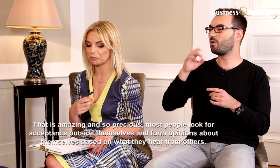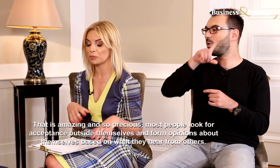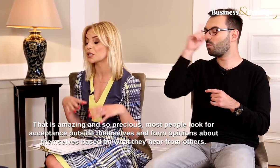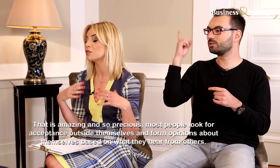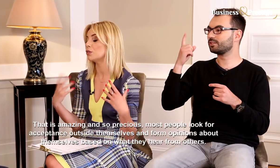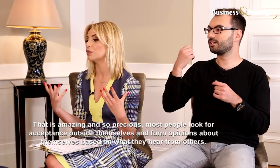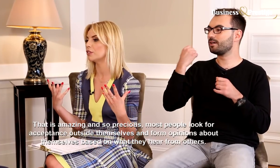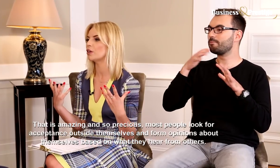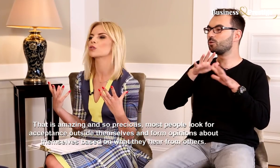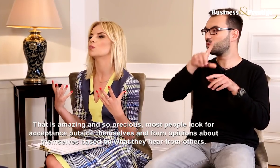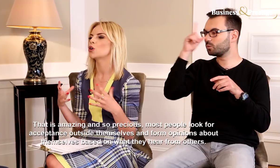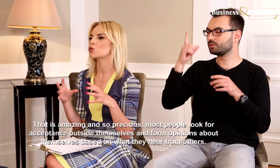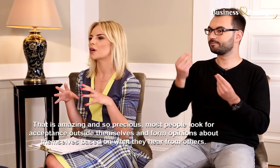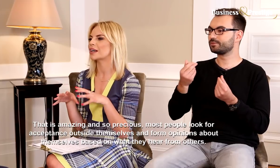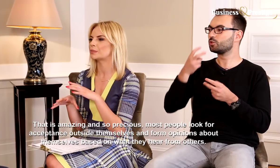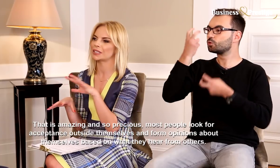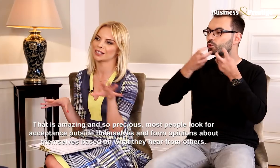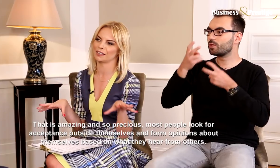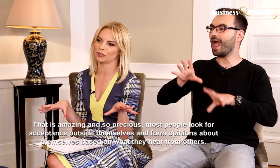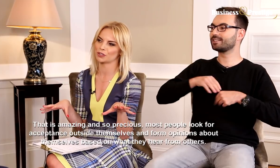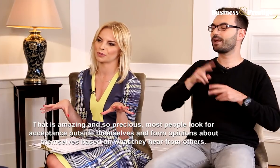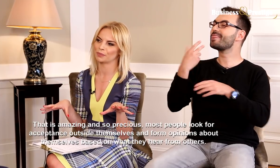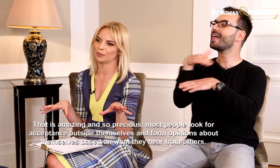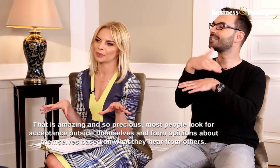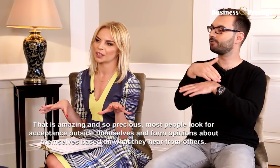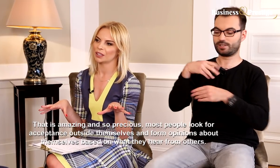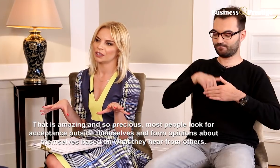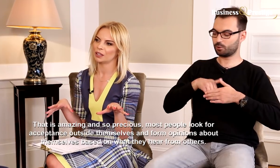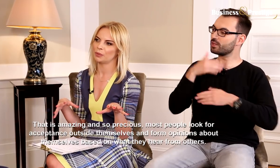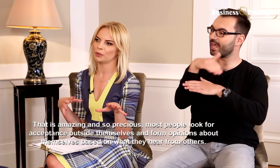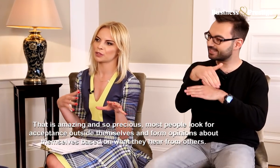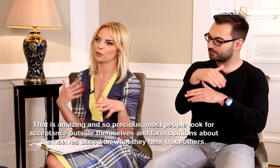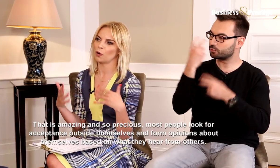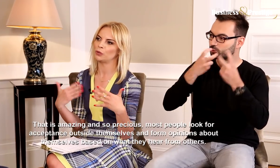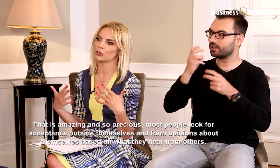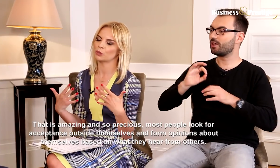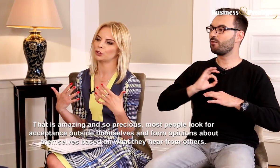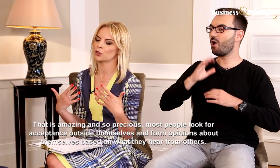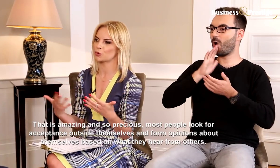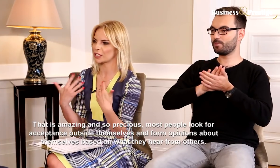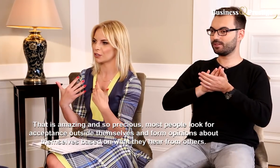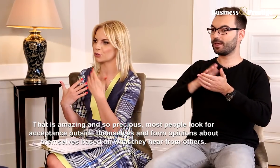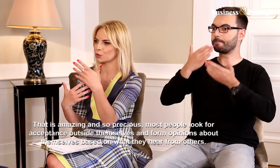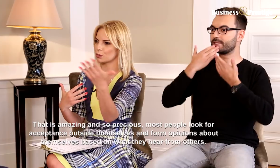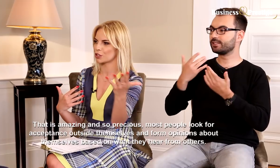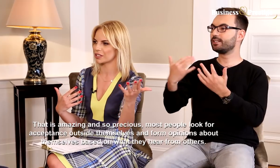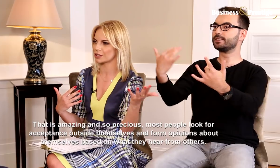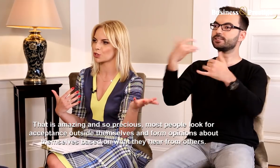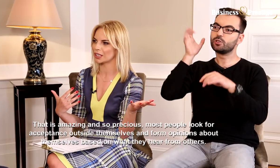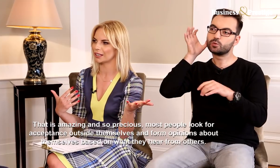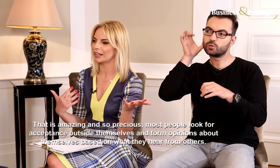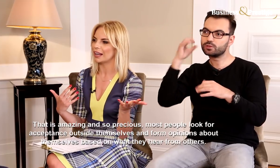ludzie, wiele osób szuka akceptacji na zewnątrz. Jakby swoją opinię o sobie tworzy przez to, co